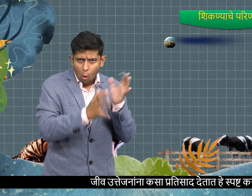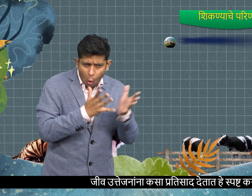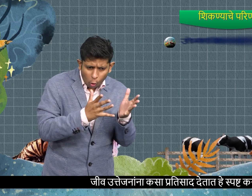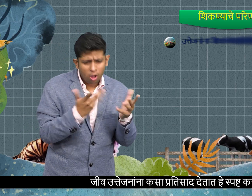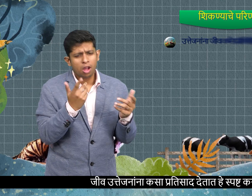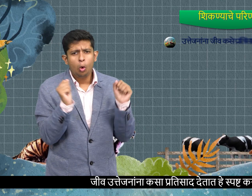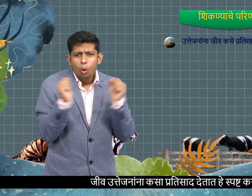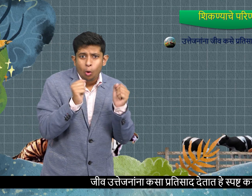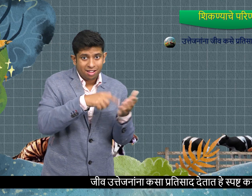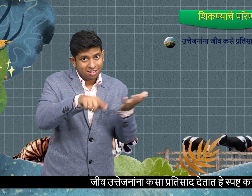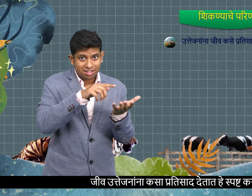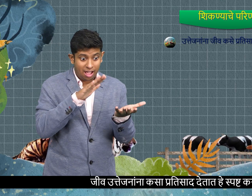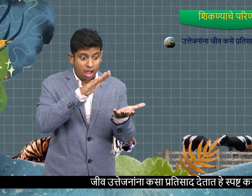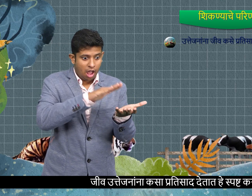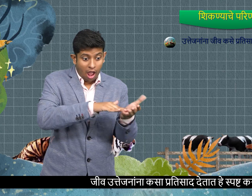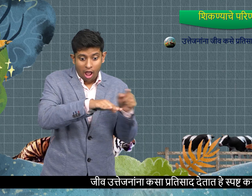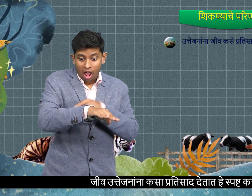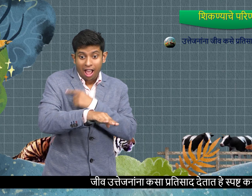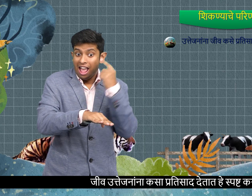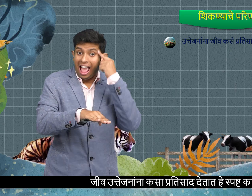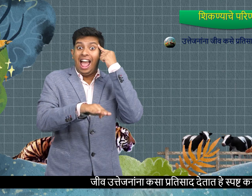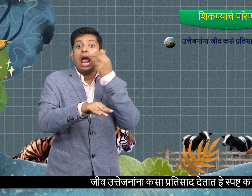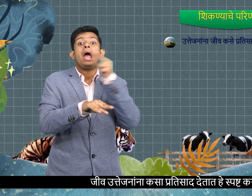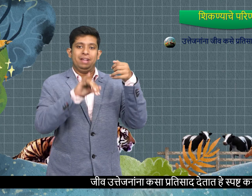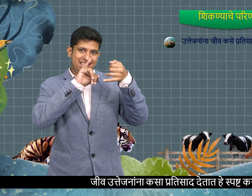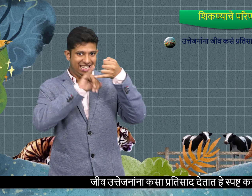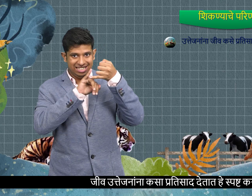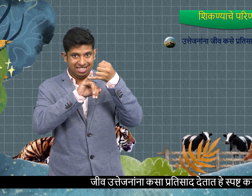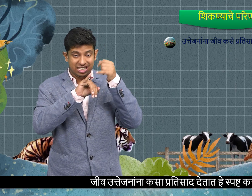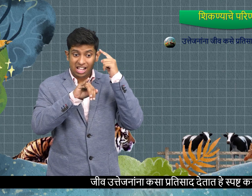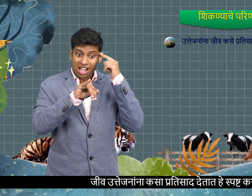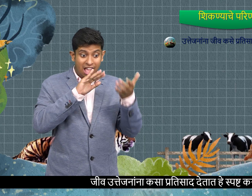जीव उत्तेजनांना कसा प्रतिसाद देतात हे स्पष्ट करा.